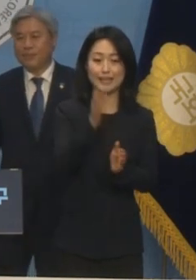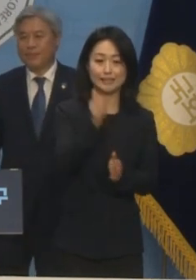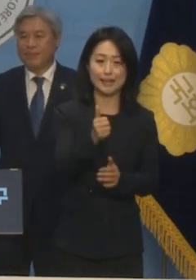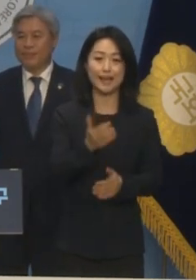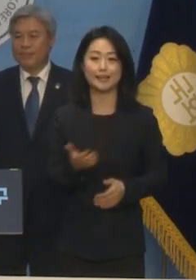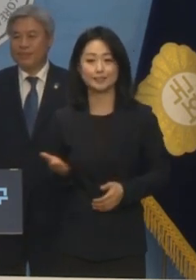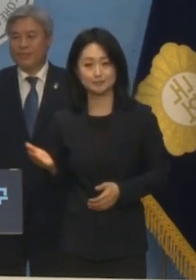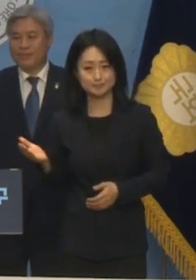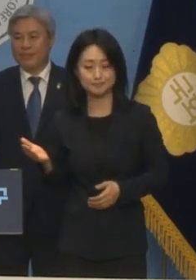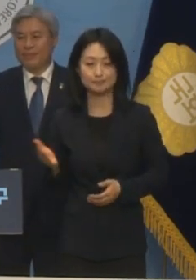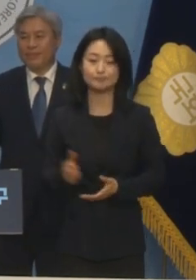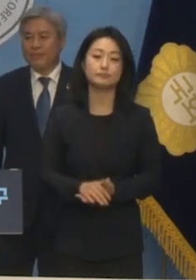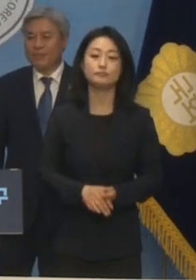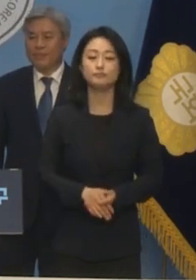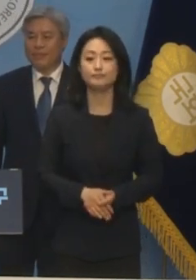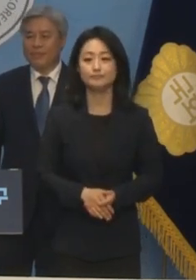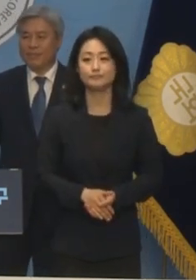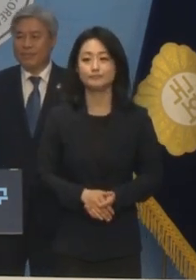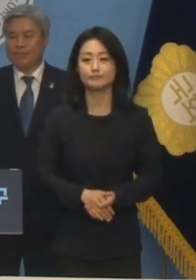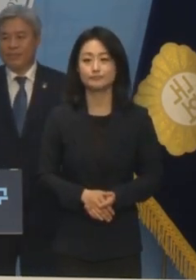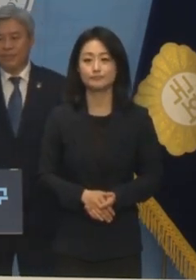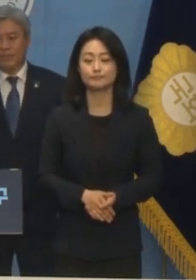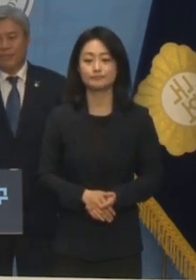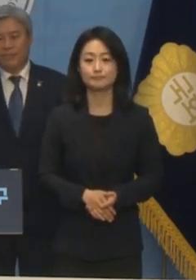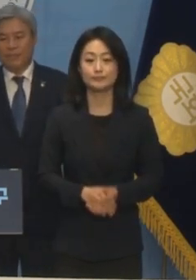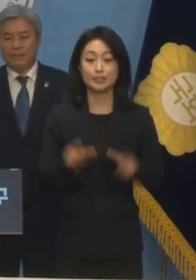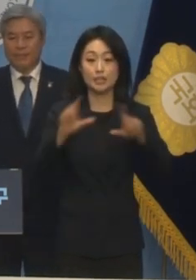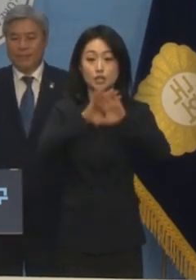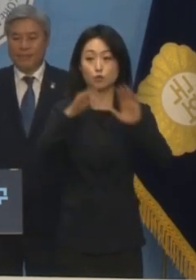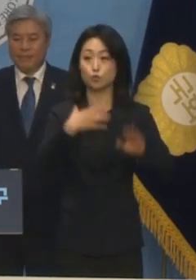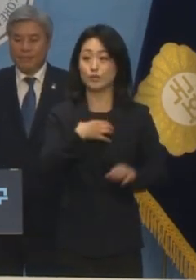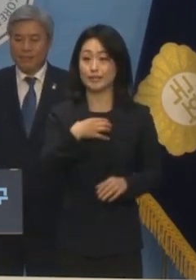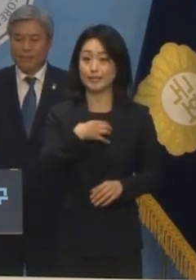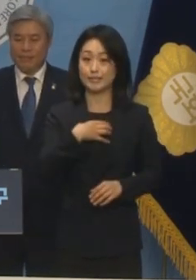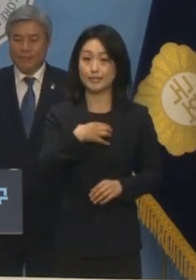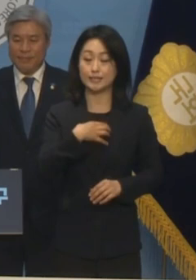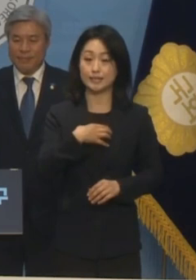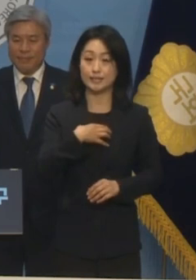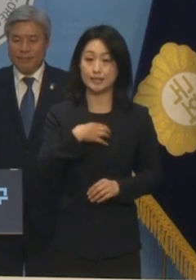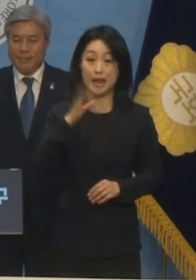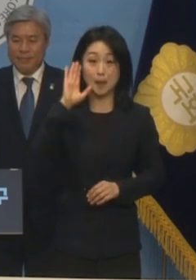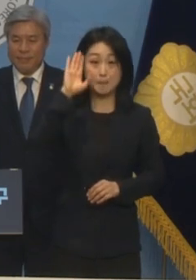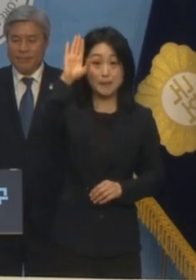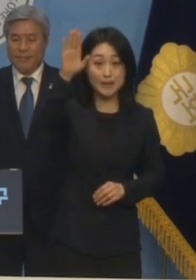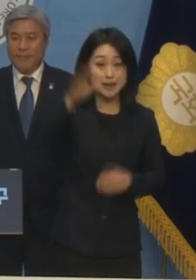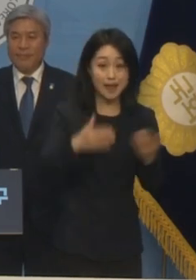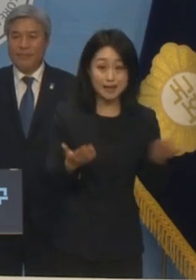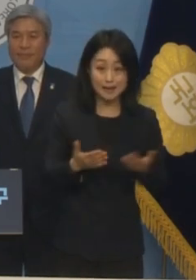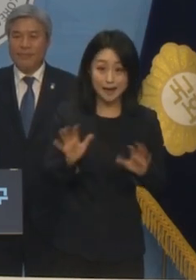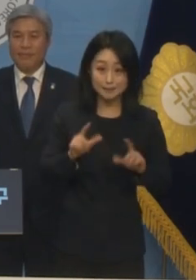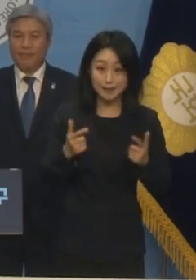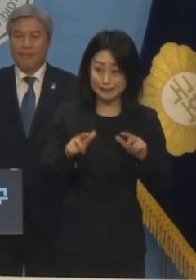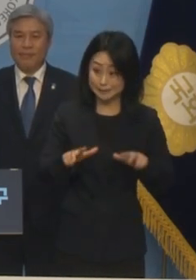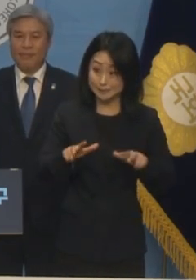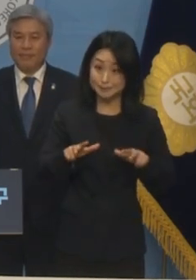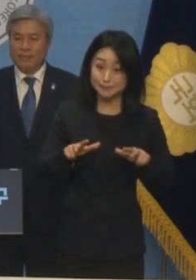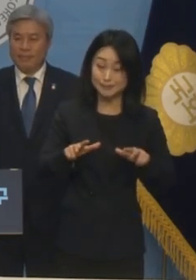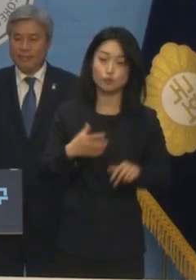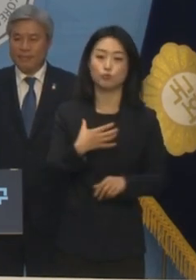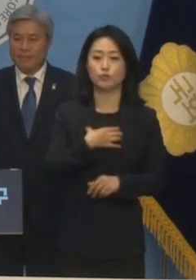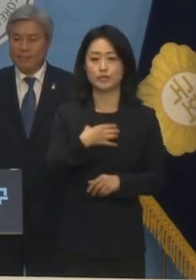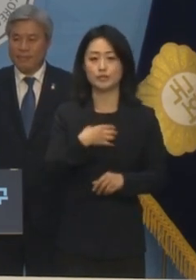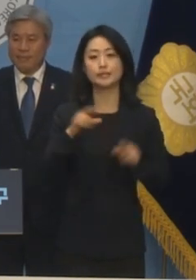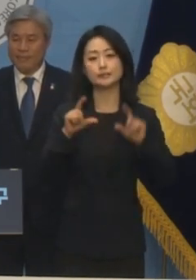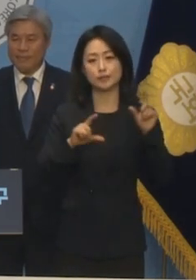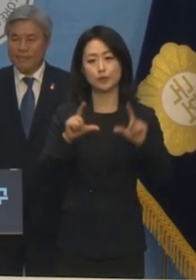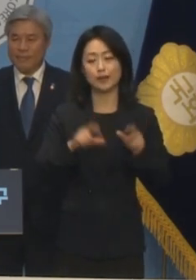네, 환경운동연합 안재훈입니다. 기후위기가 이제 먼 미래 일이 아니라 지금 당장의 현실이 되고